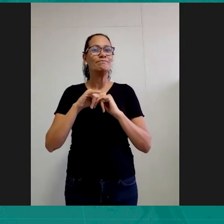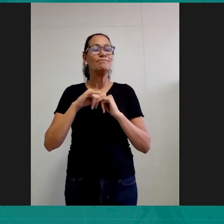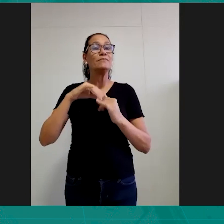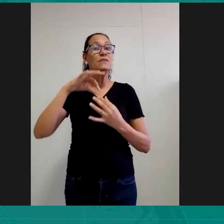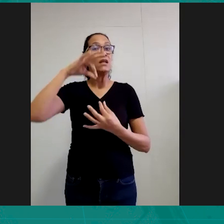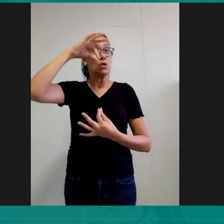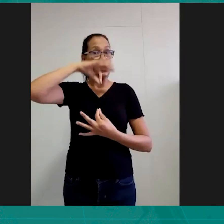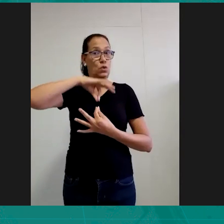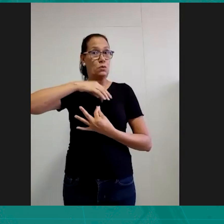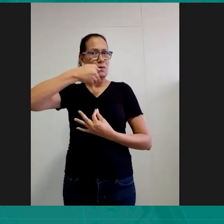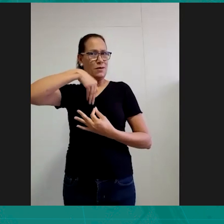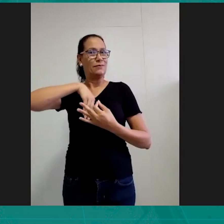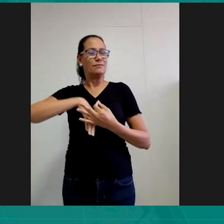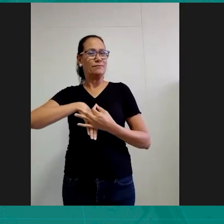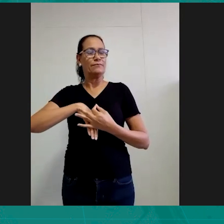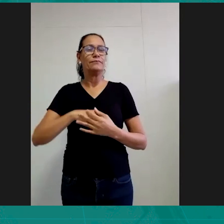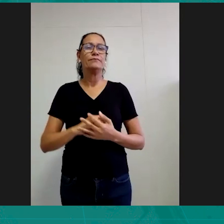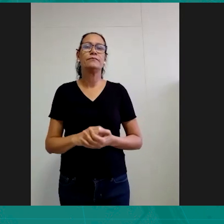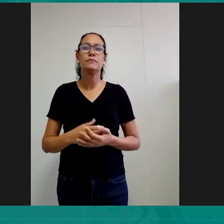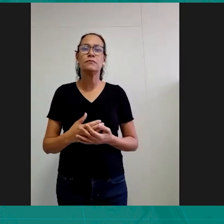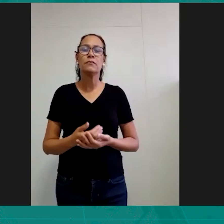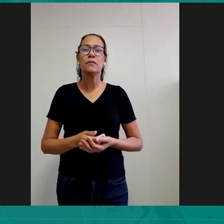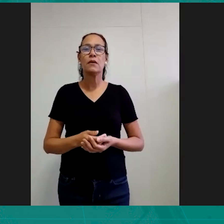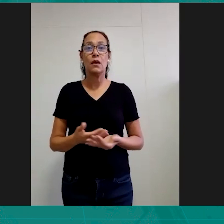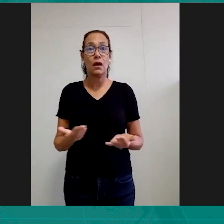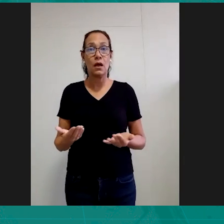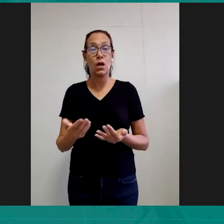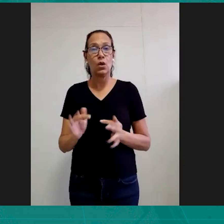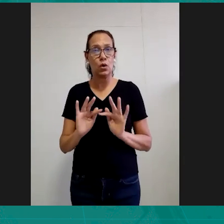terminar. Preciso terminar. Aí,